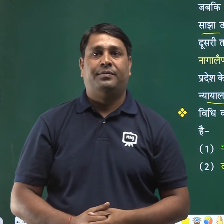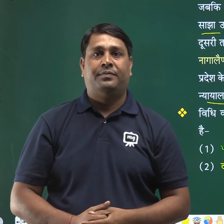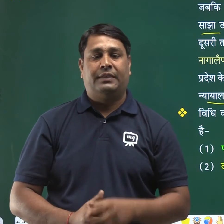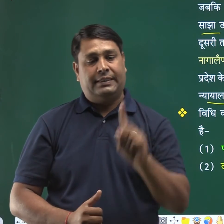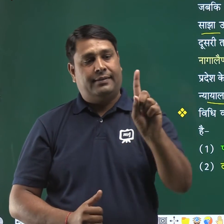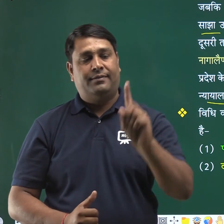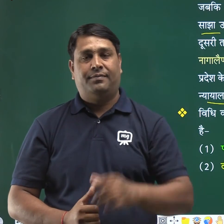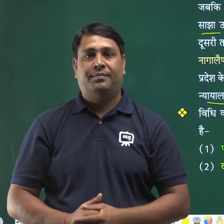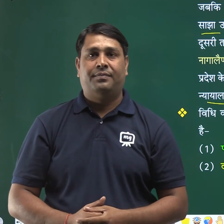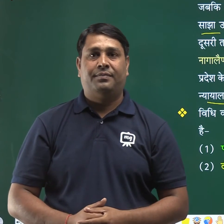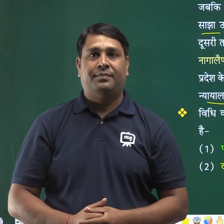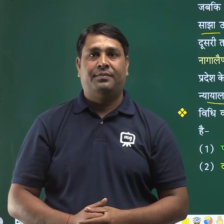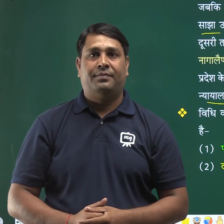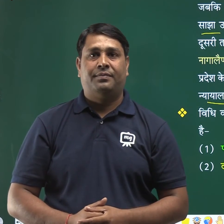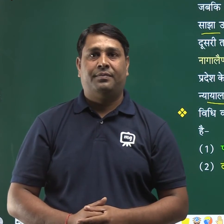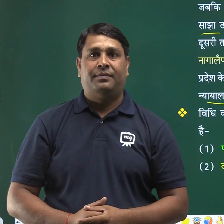एक